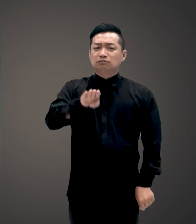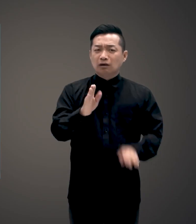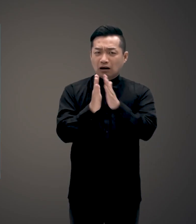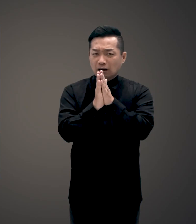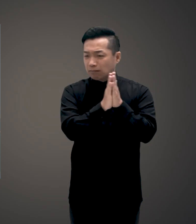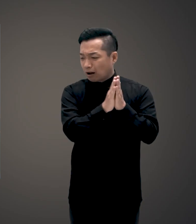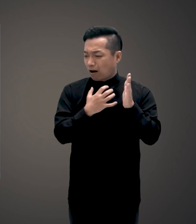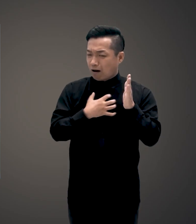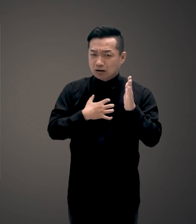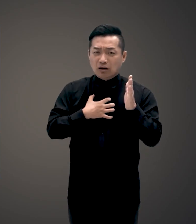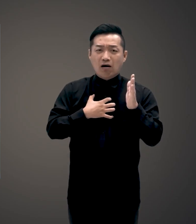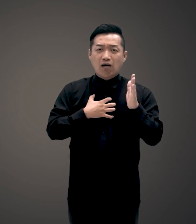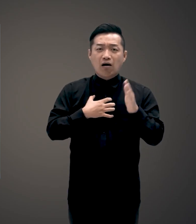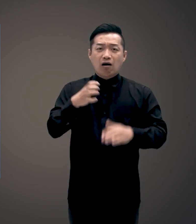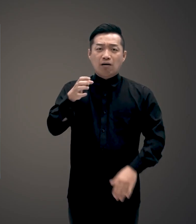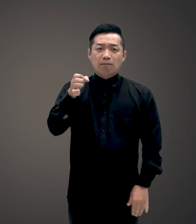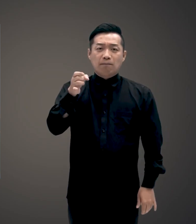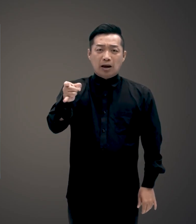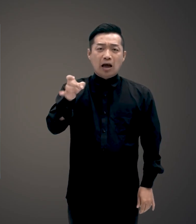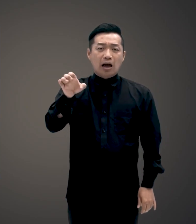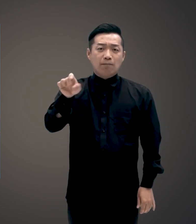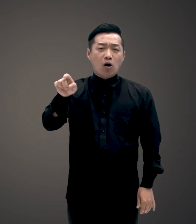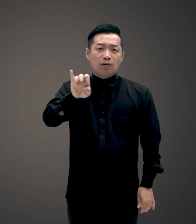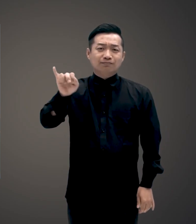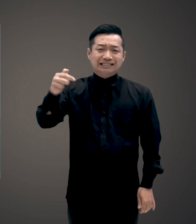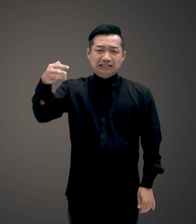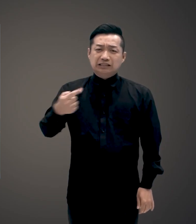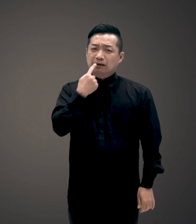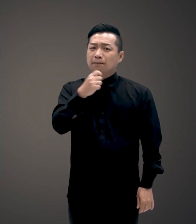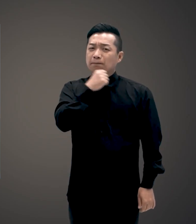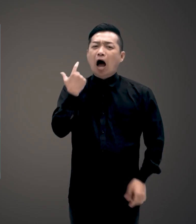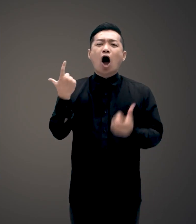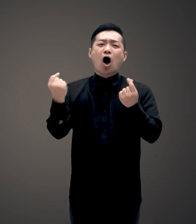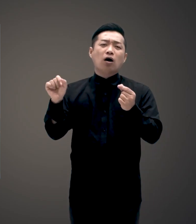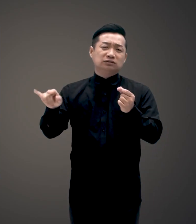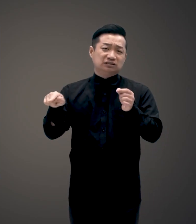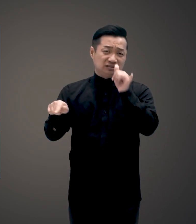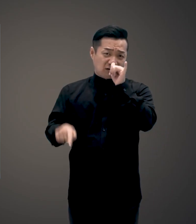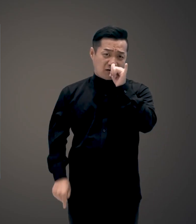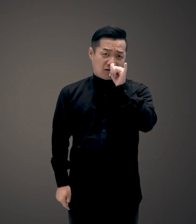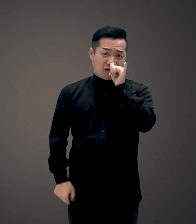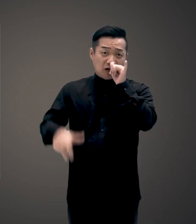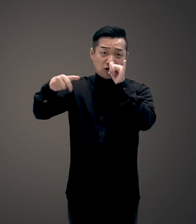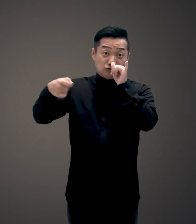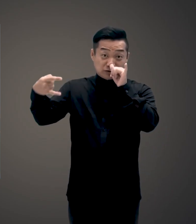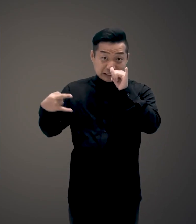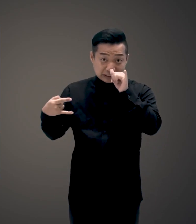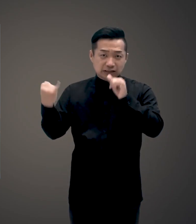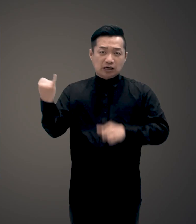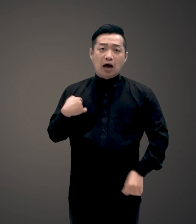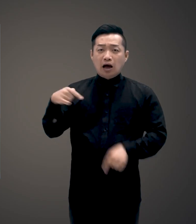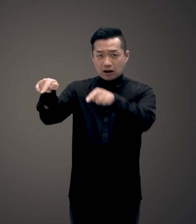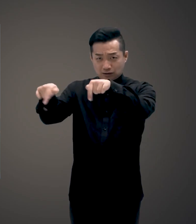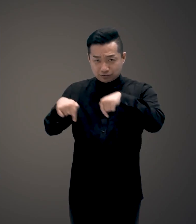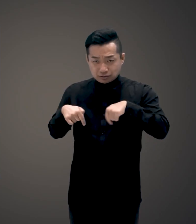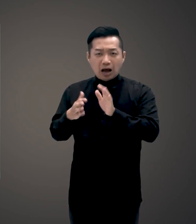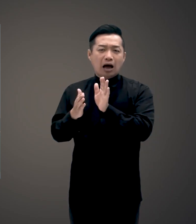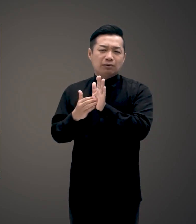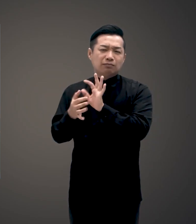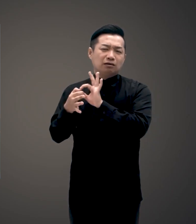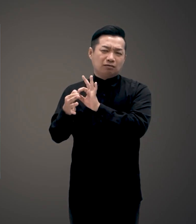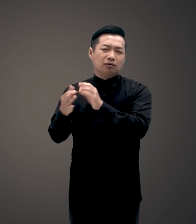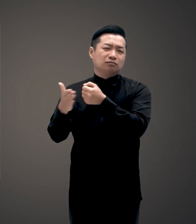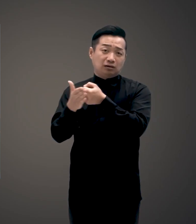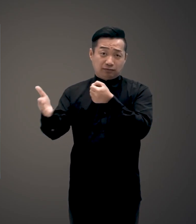그의 버금가는 걱정도 페퍼민트 맛으로 존재했다. 그건 주희와 나 사이에 흐르는 시퍼런 비밀의